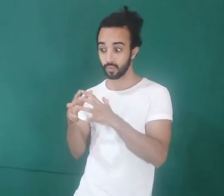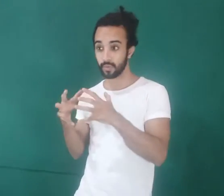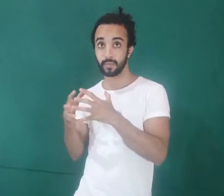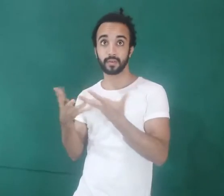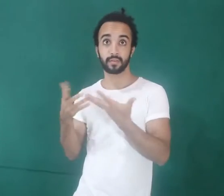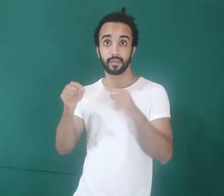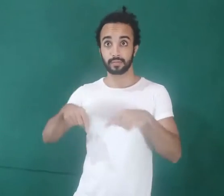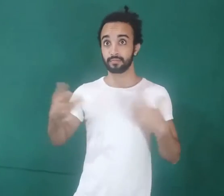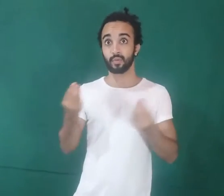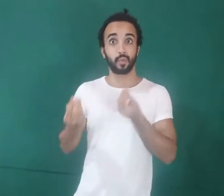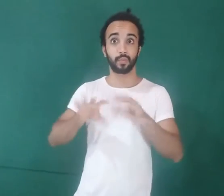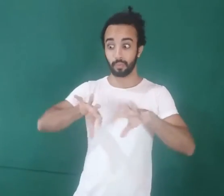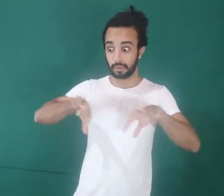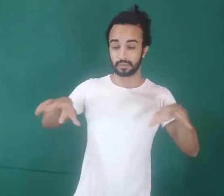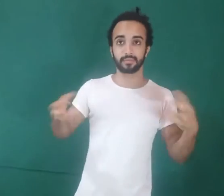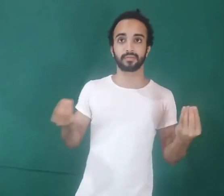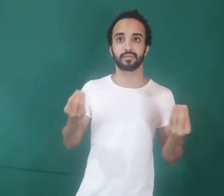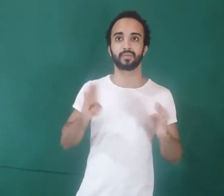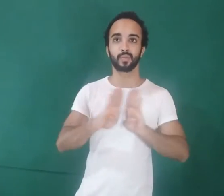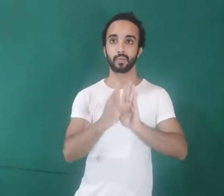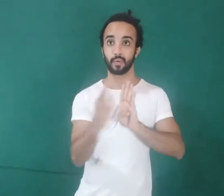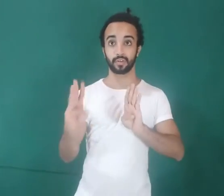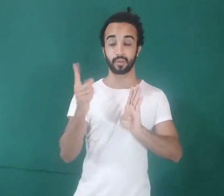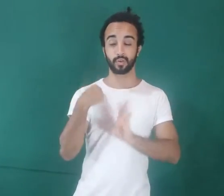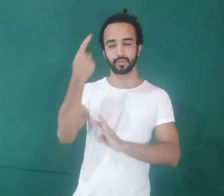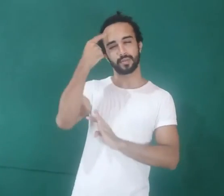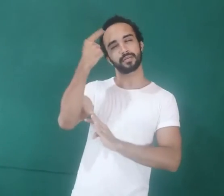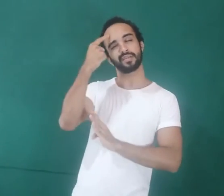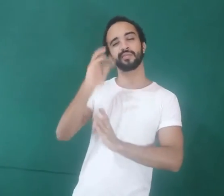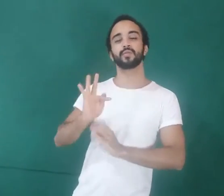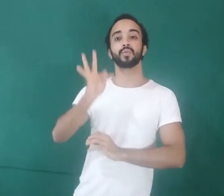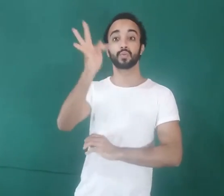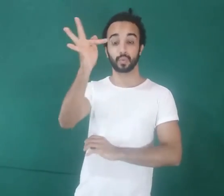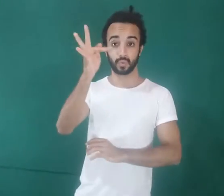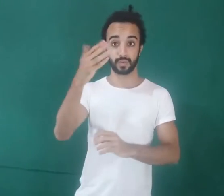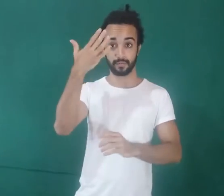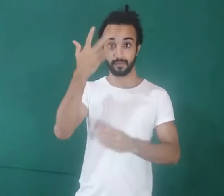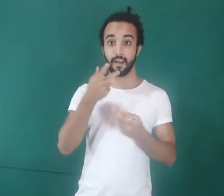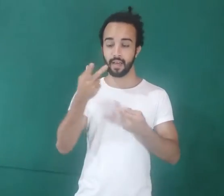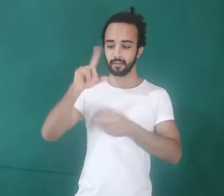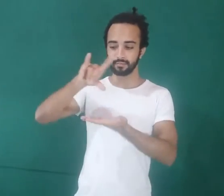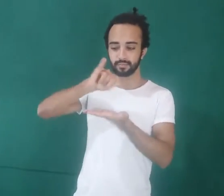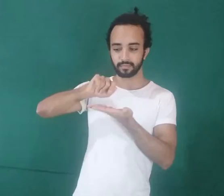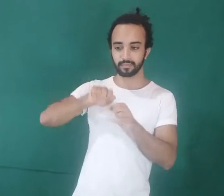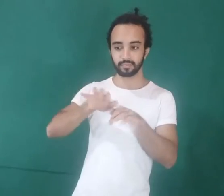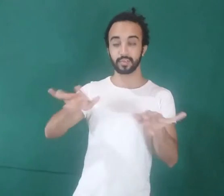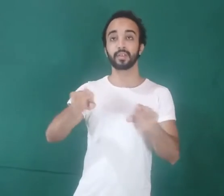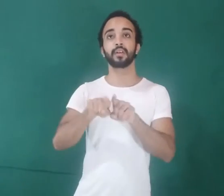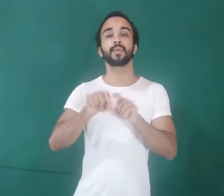como mote. A gente hoje parte para o futuro para falar sobre capital viral e o uso da internet e